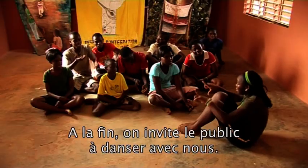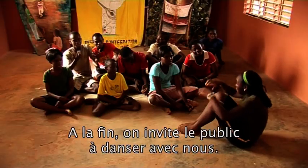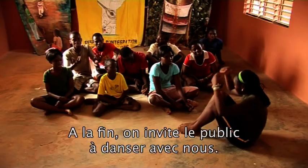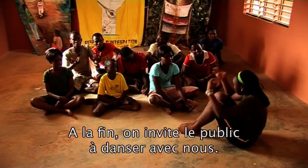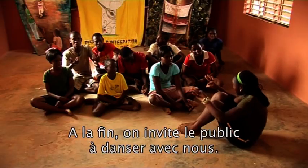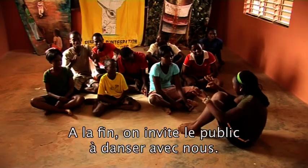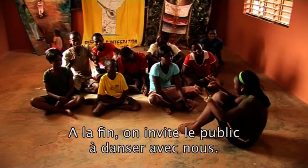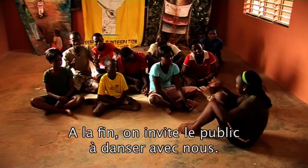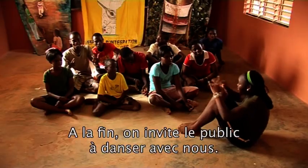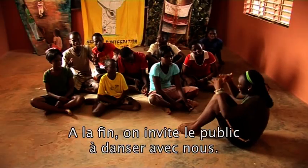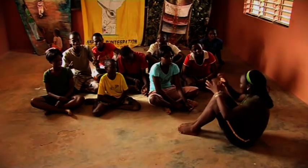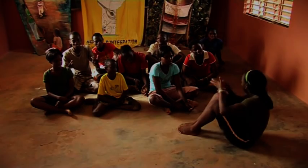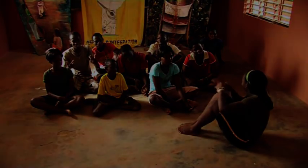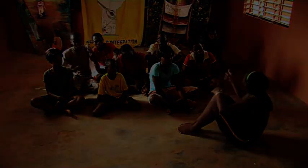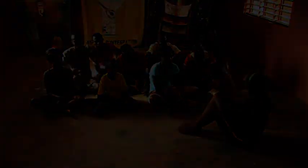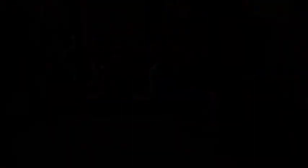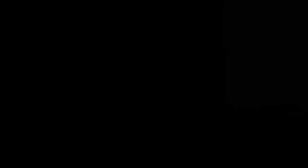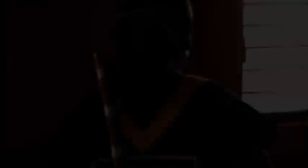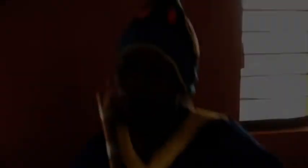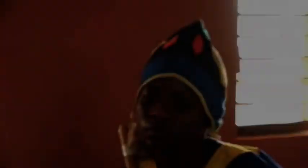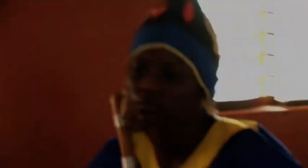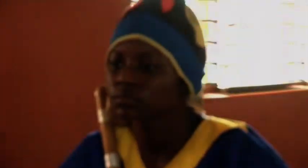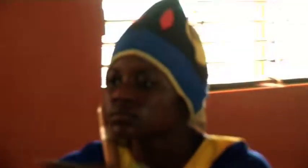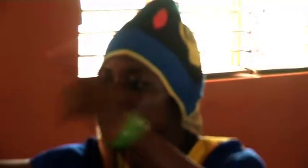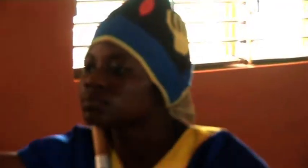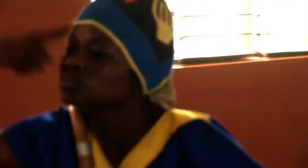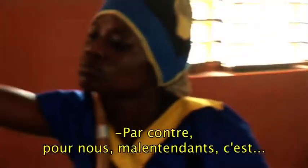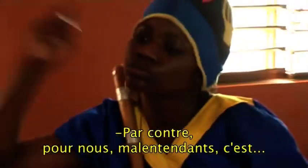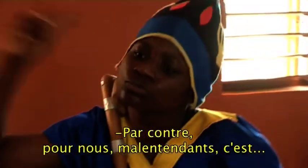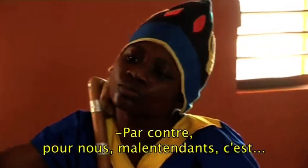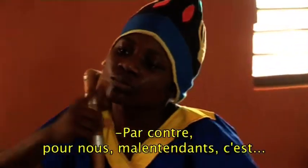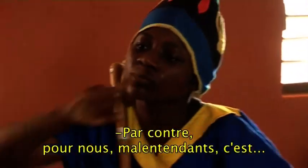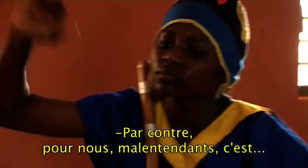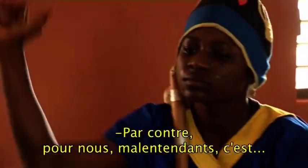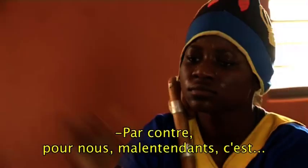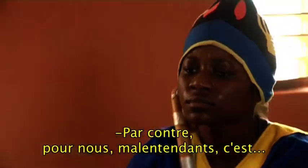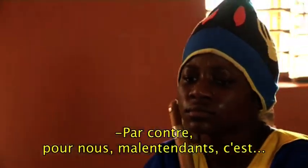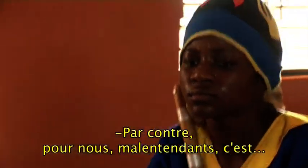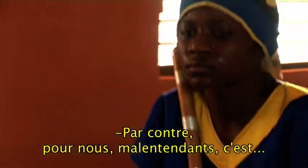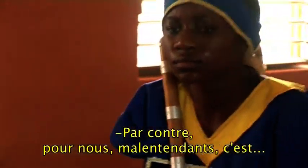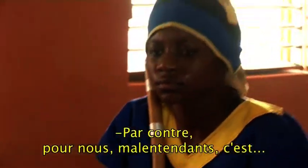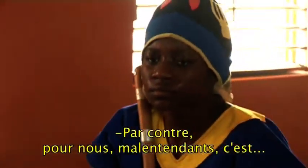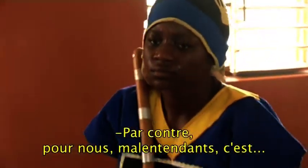l'habitude d'inviter le public à danser avec nous. Par contre, pour nous malentendants,